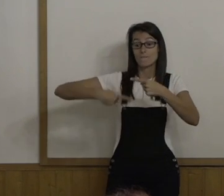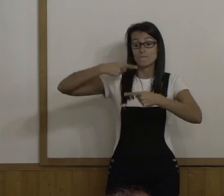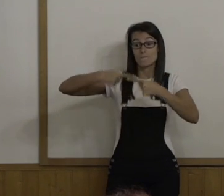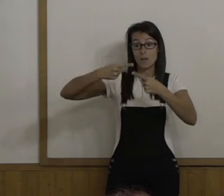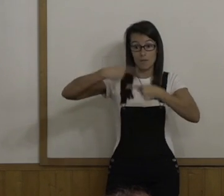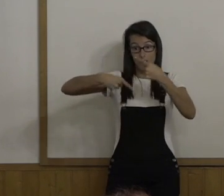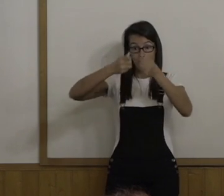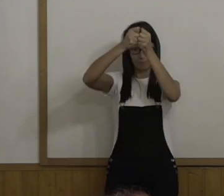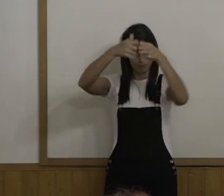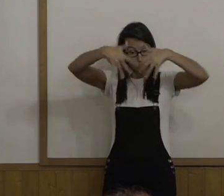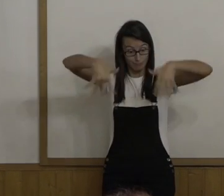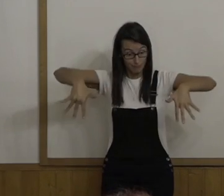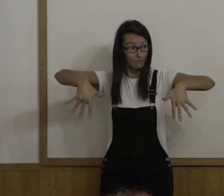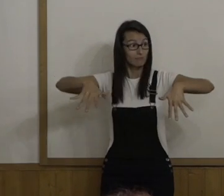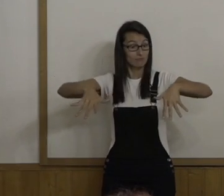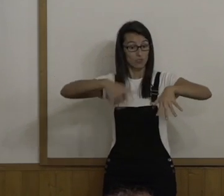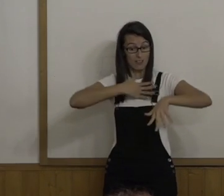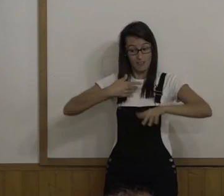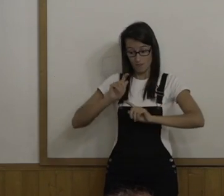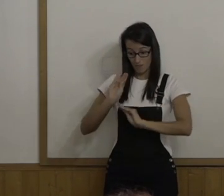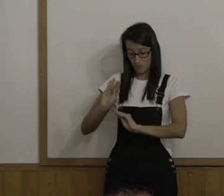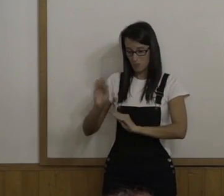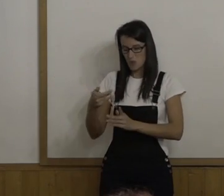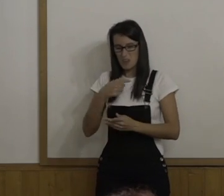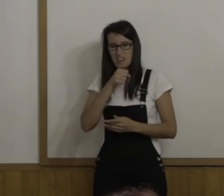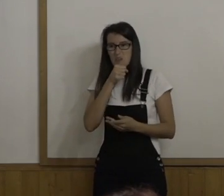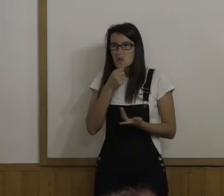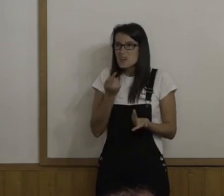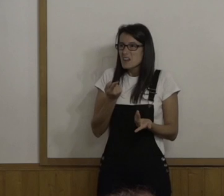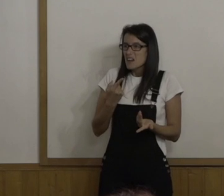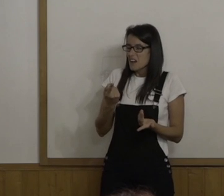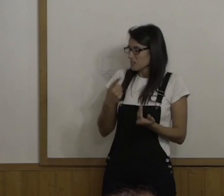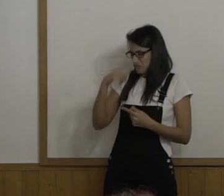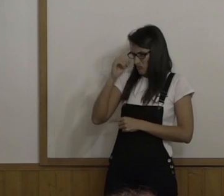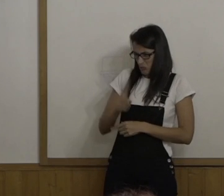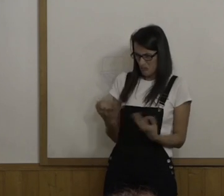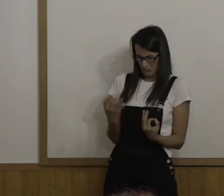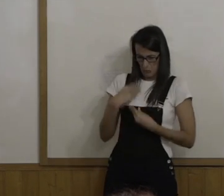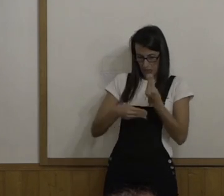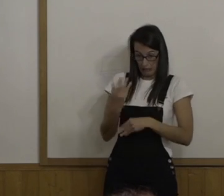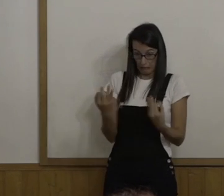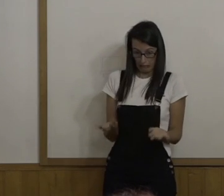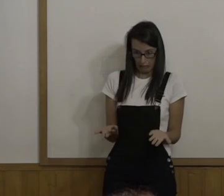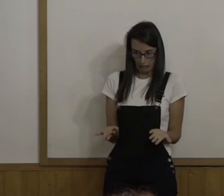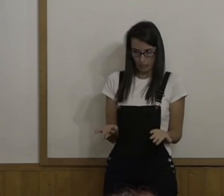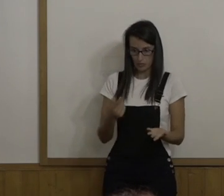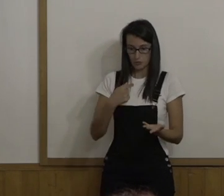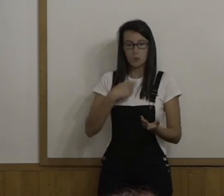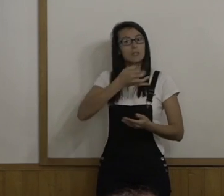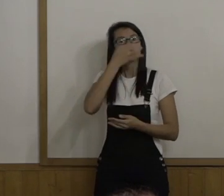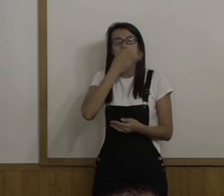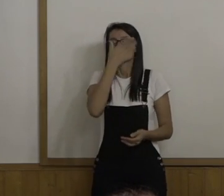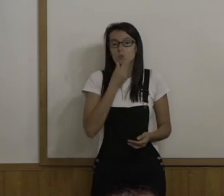nuestro árbol familiar. Y realmente ella no sabía muy bien qué demonios estaba haciendo, pero la verdad es que estábamos pasando una tarde